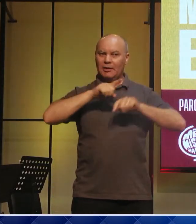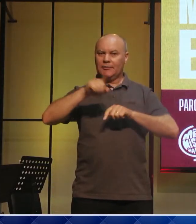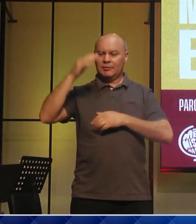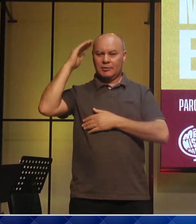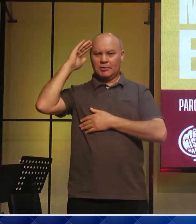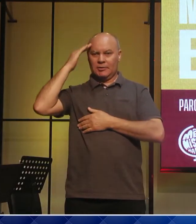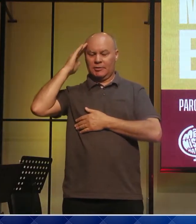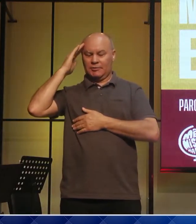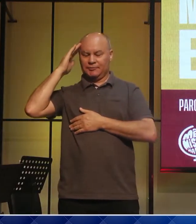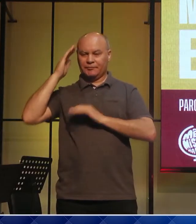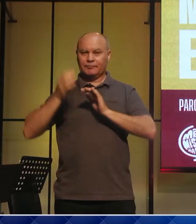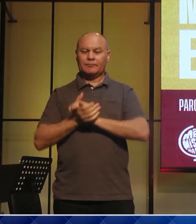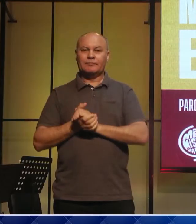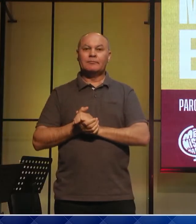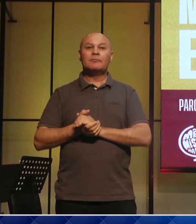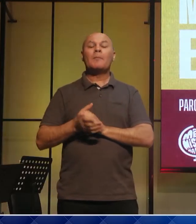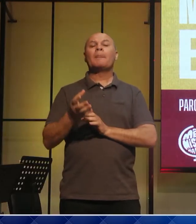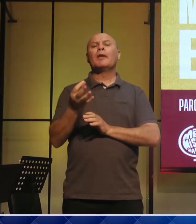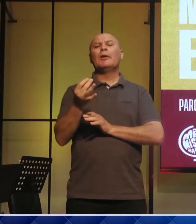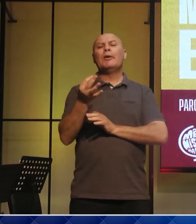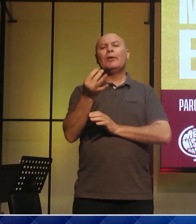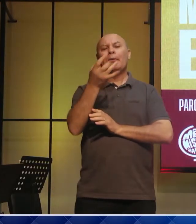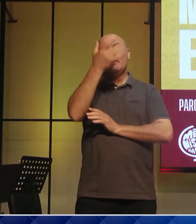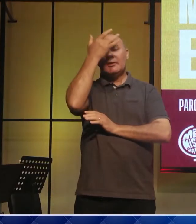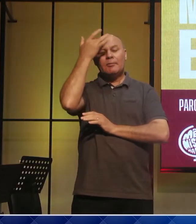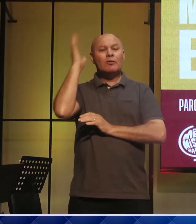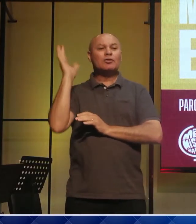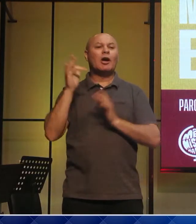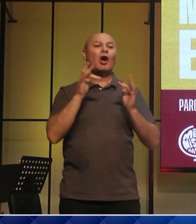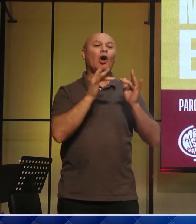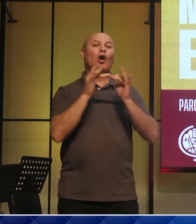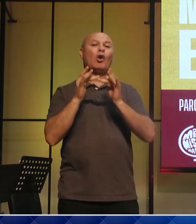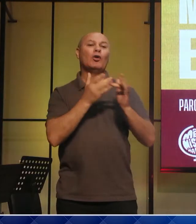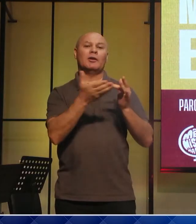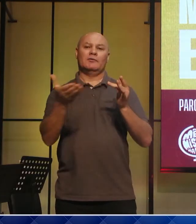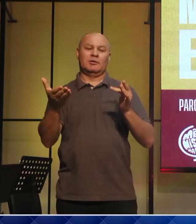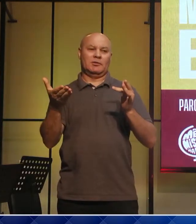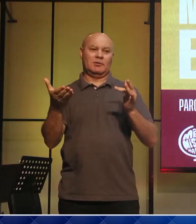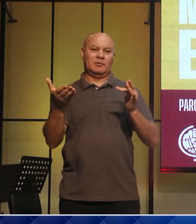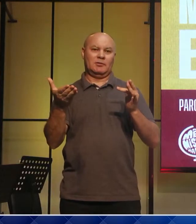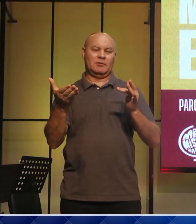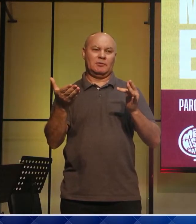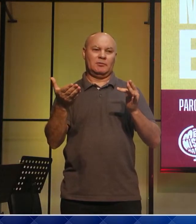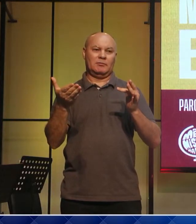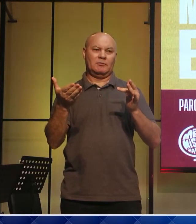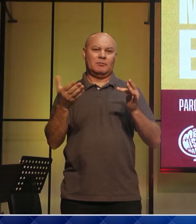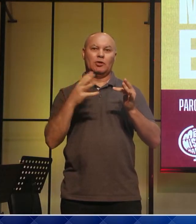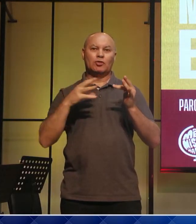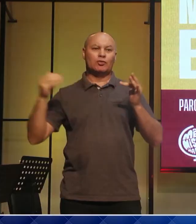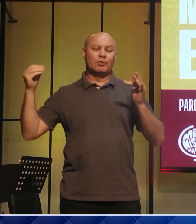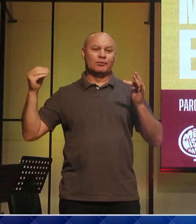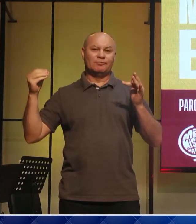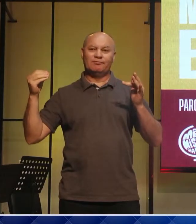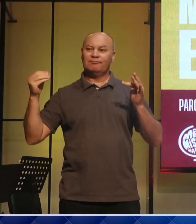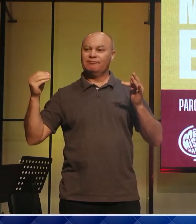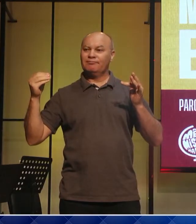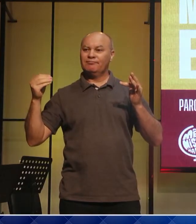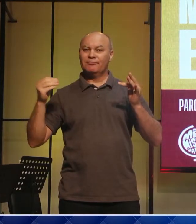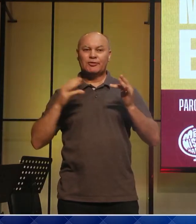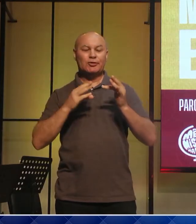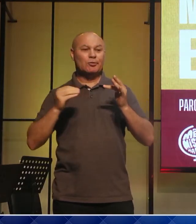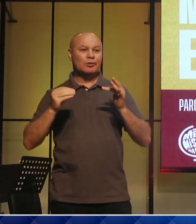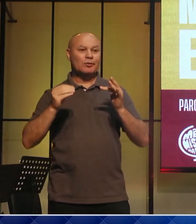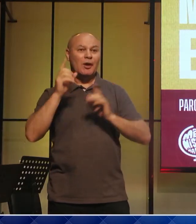quantas pessoas passaram por você e se foram? Tem gente que perdeu a família, tem gente que